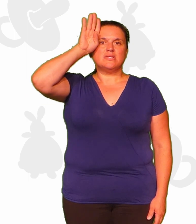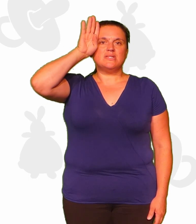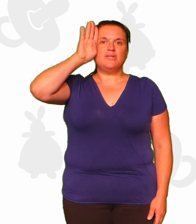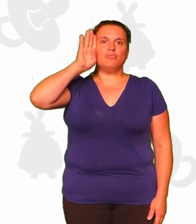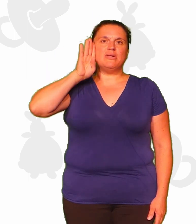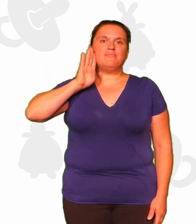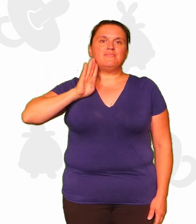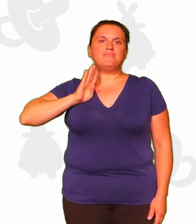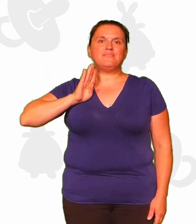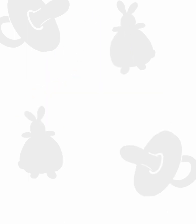S'il te plaît.